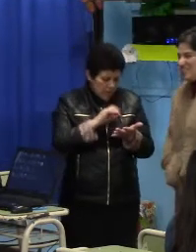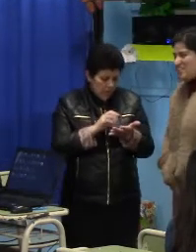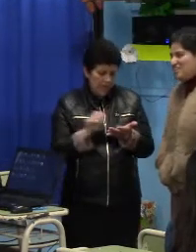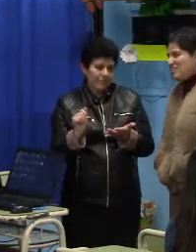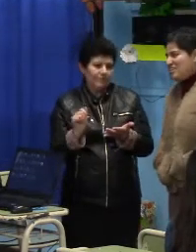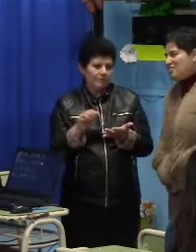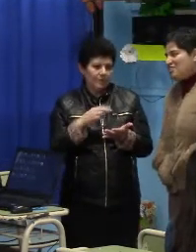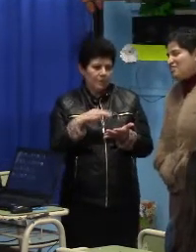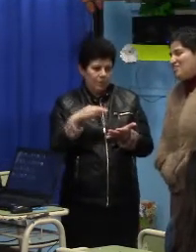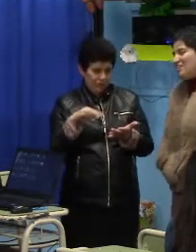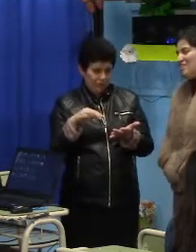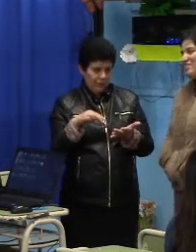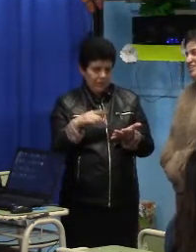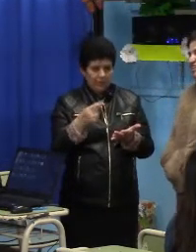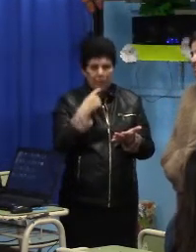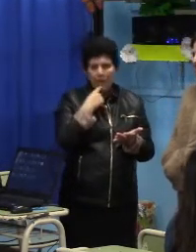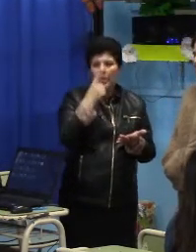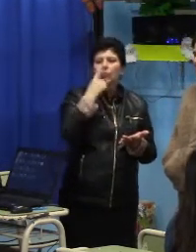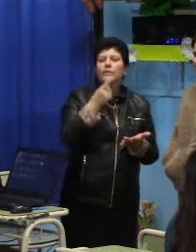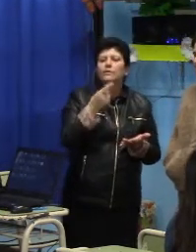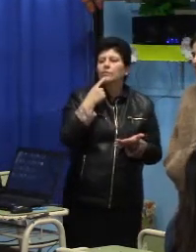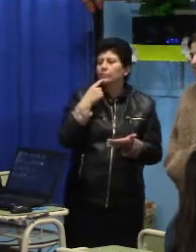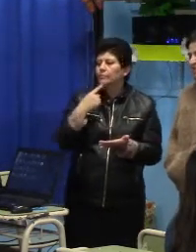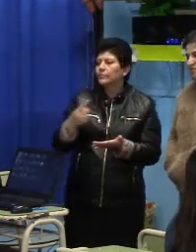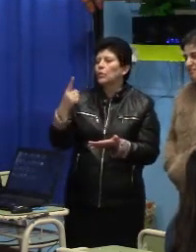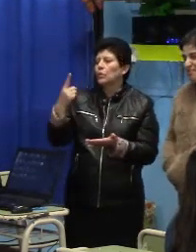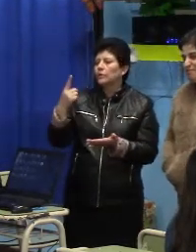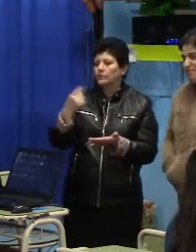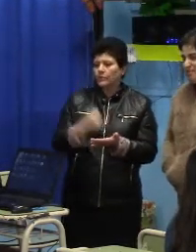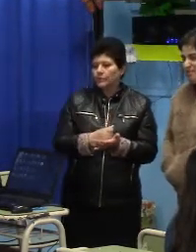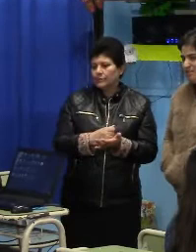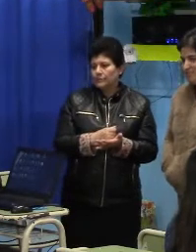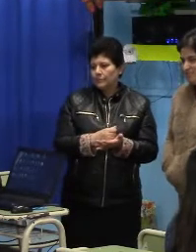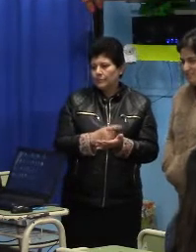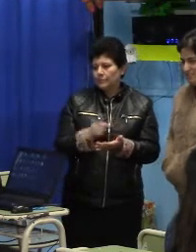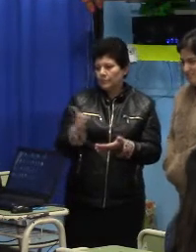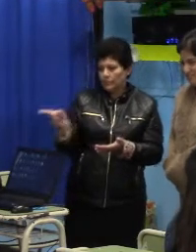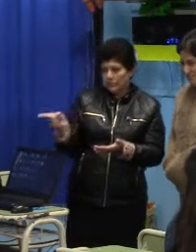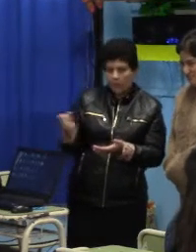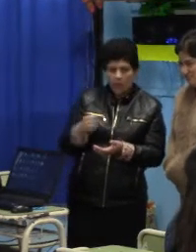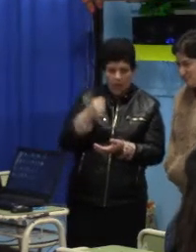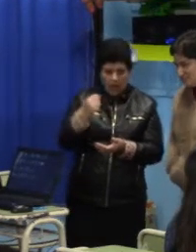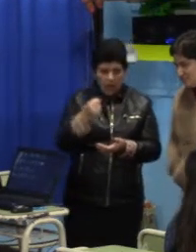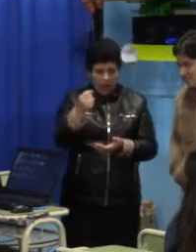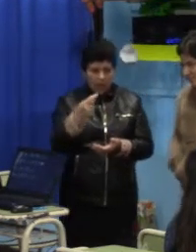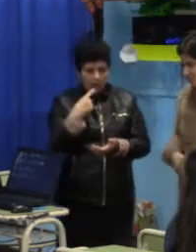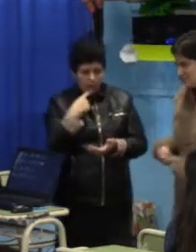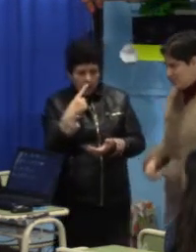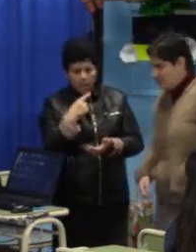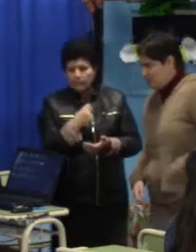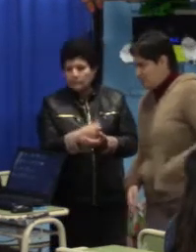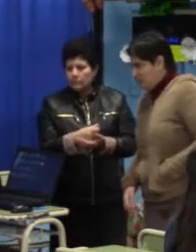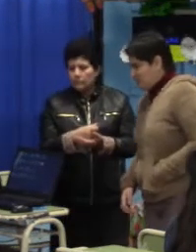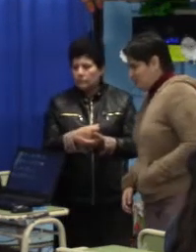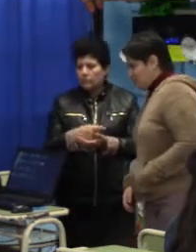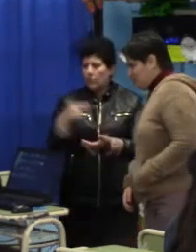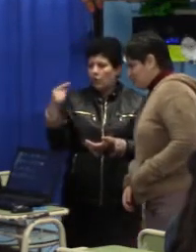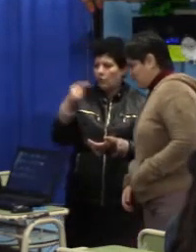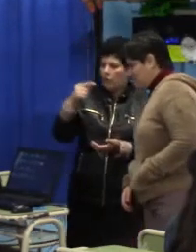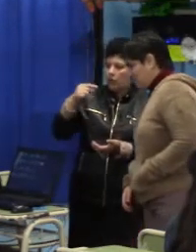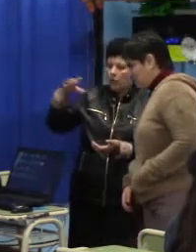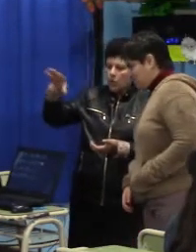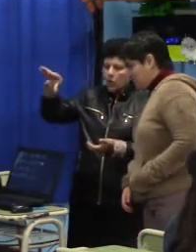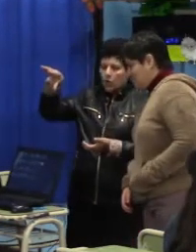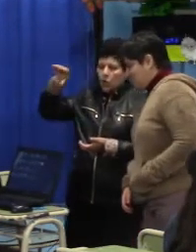¿Te vas teniendo esta vez? Bueno, ahora sí quieren comentar, preguntar y entonces. Lo que vos escuchás bien es